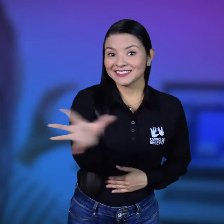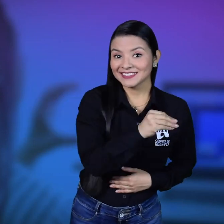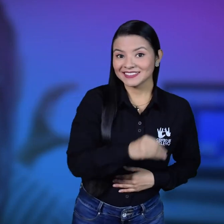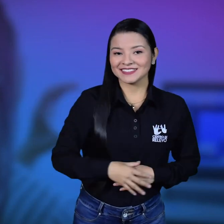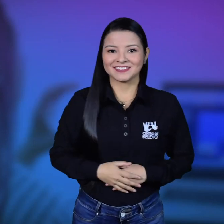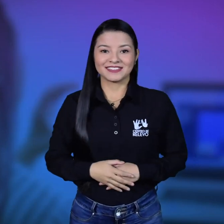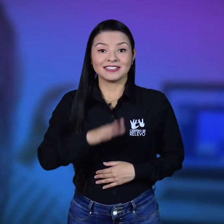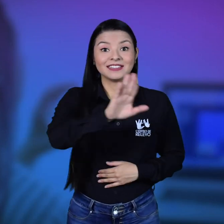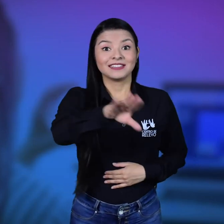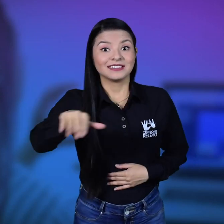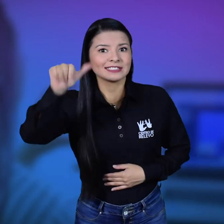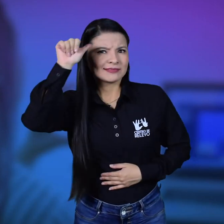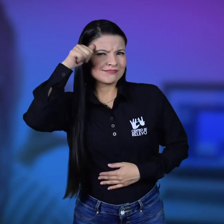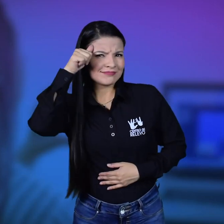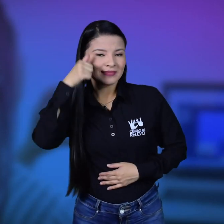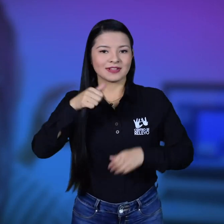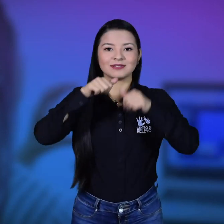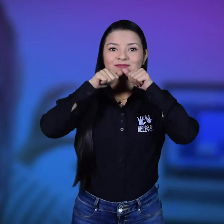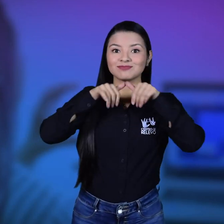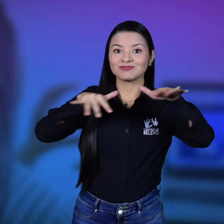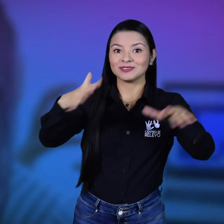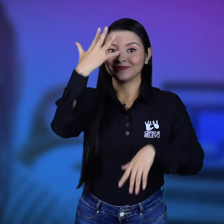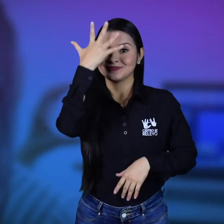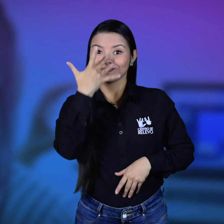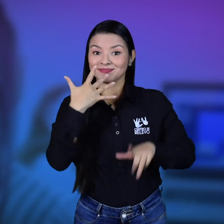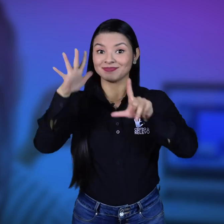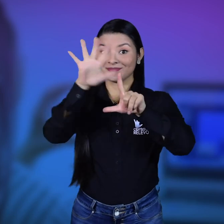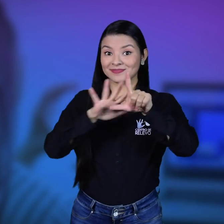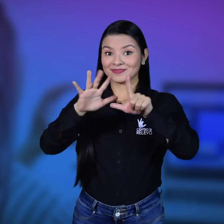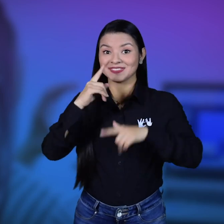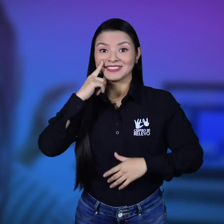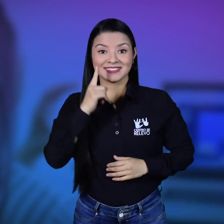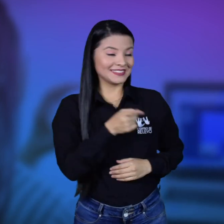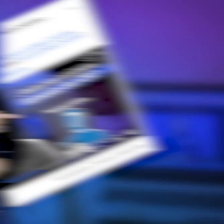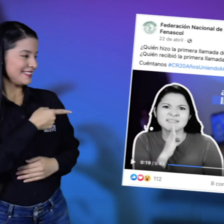Hola, un saludo para todos. ¿Recuerdan que en las redes sociales de Fenascol publicamos este video?